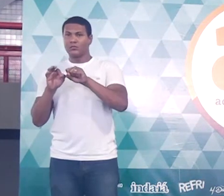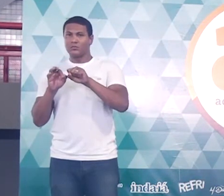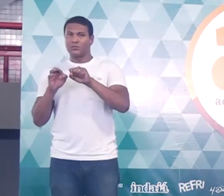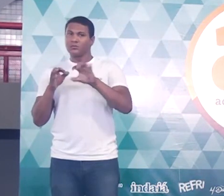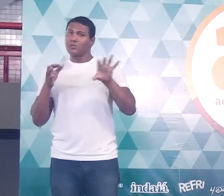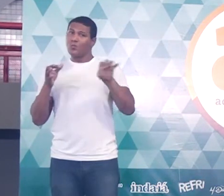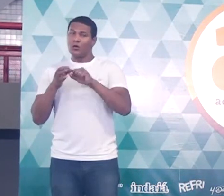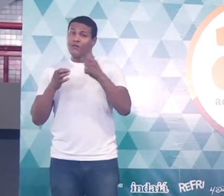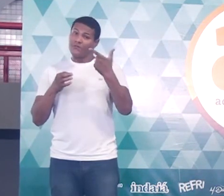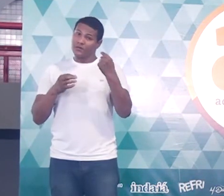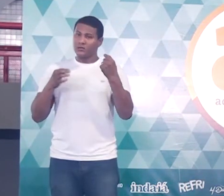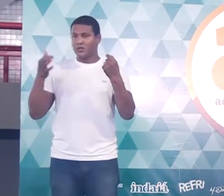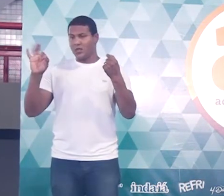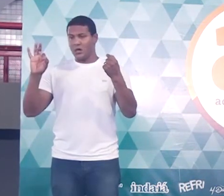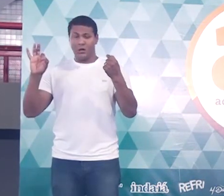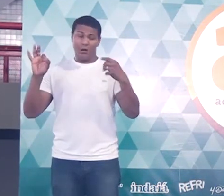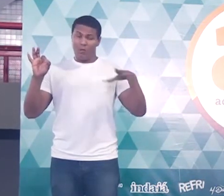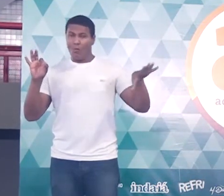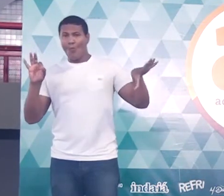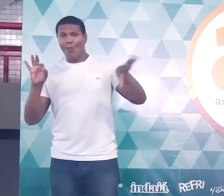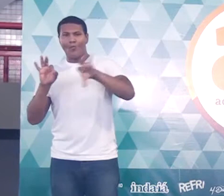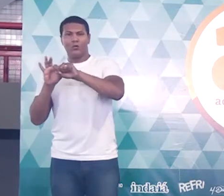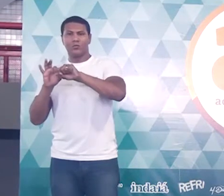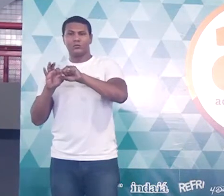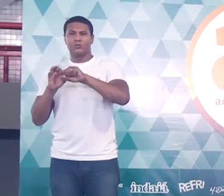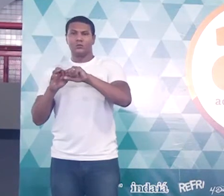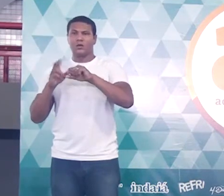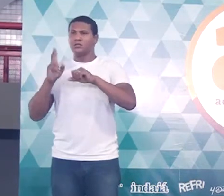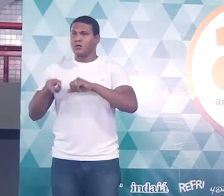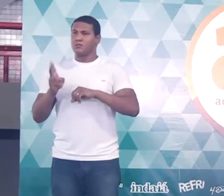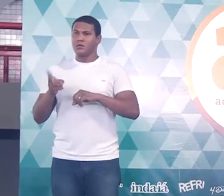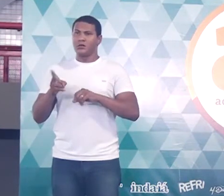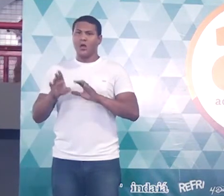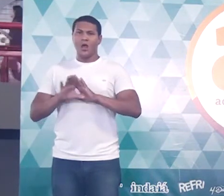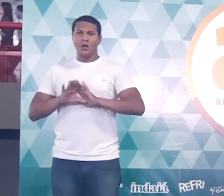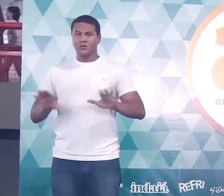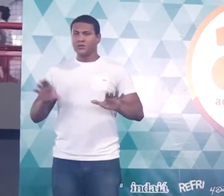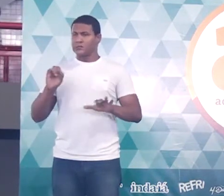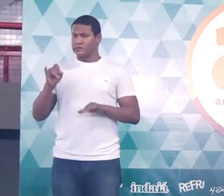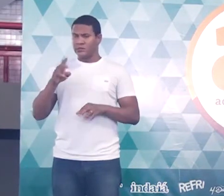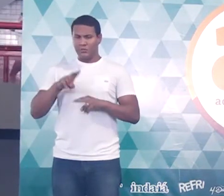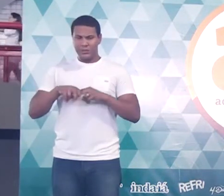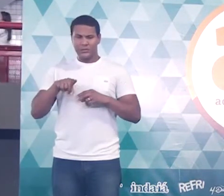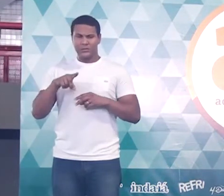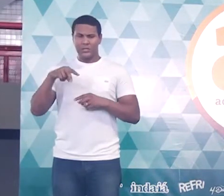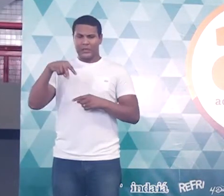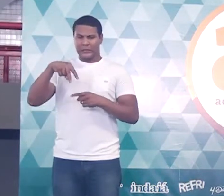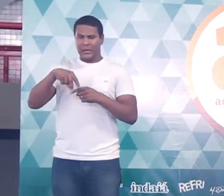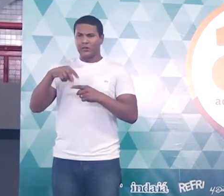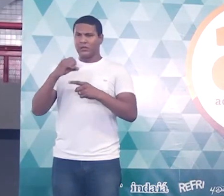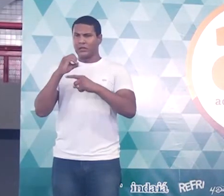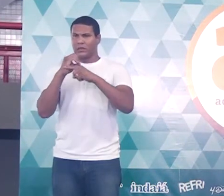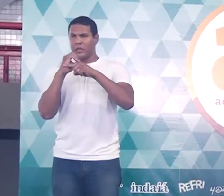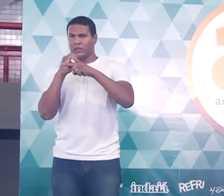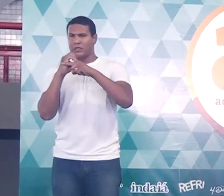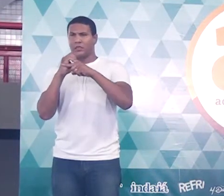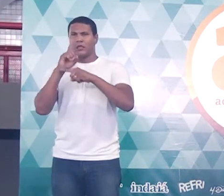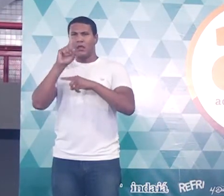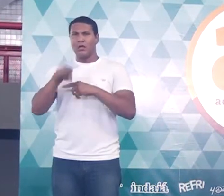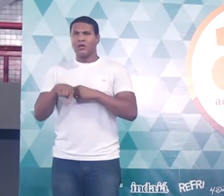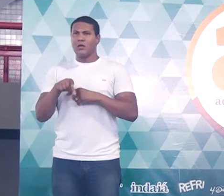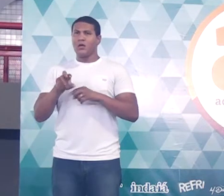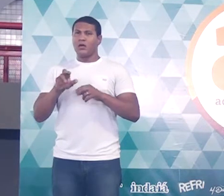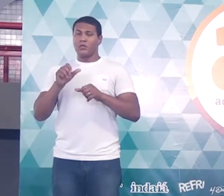Tá certo? O fluxo de energia é nesse sentido. Então esse Δθ aí, na realidade, é uma diferença de temperatura.